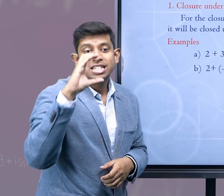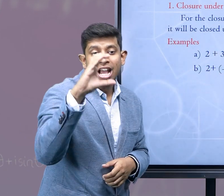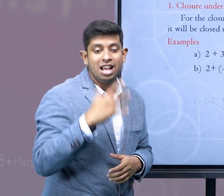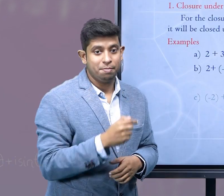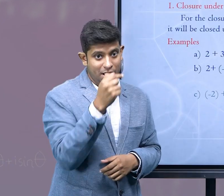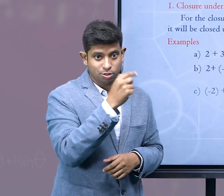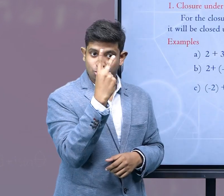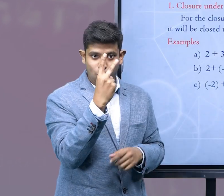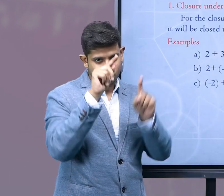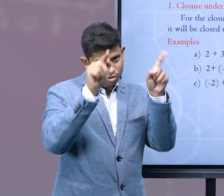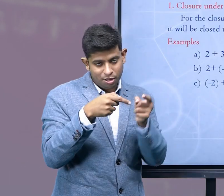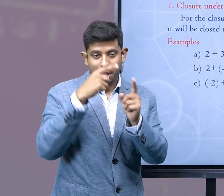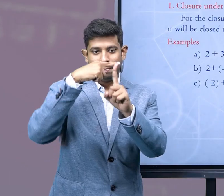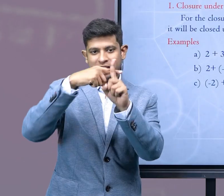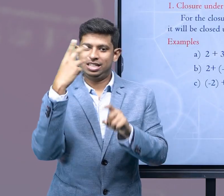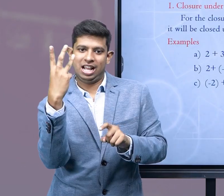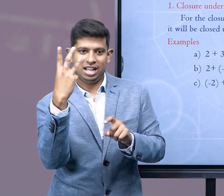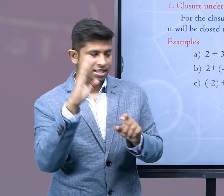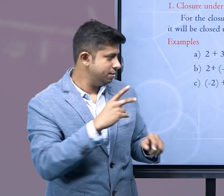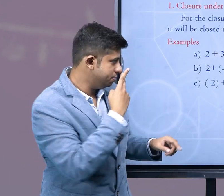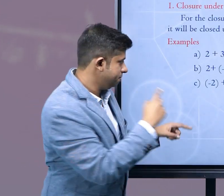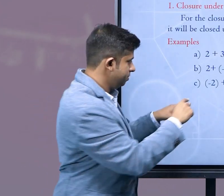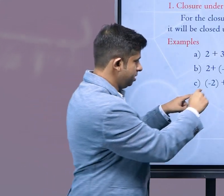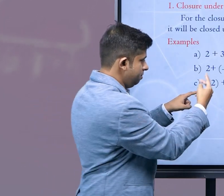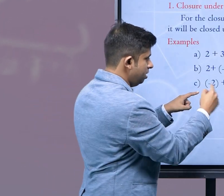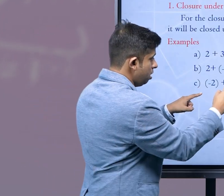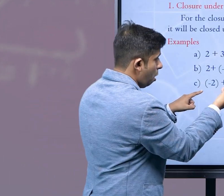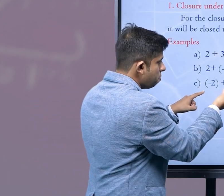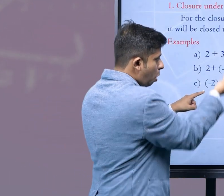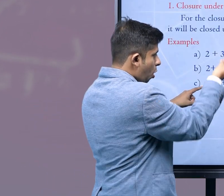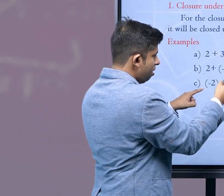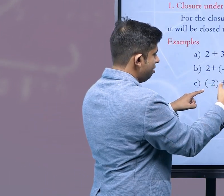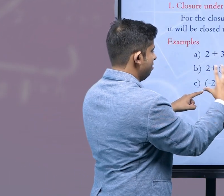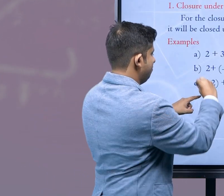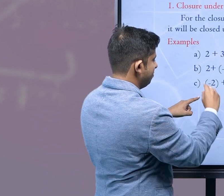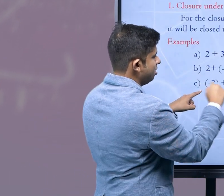C -2 in brackets +3 is equals to 1.